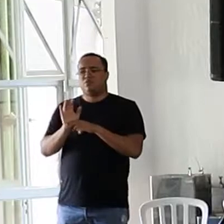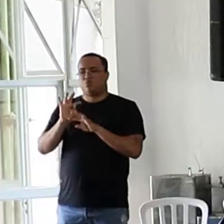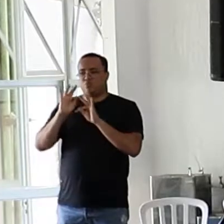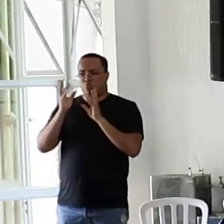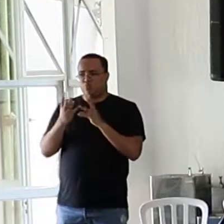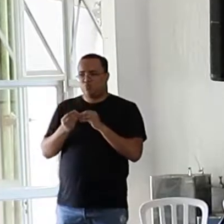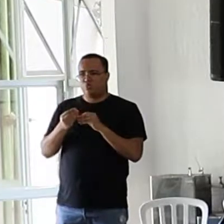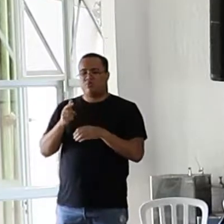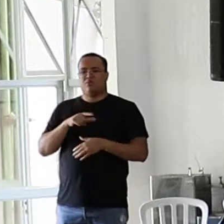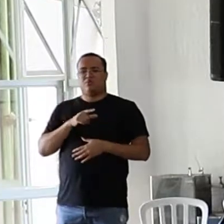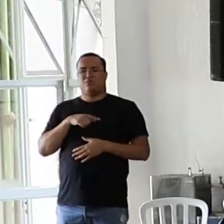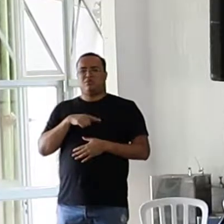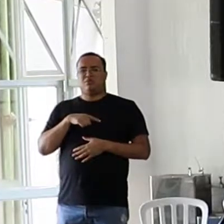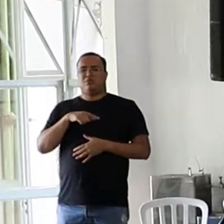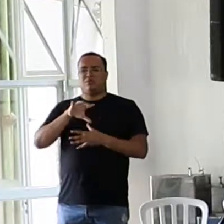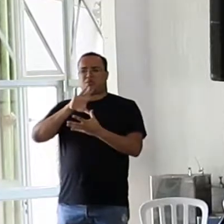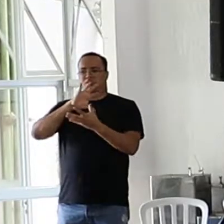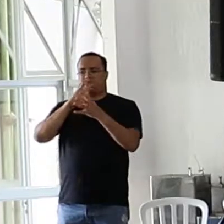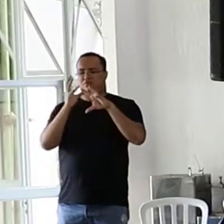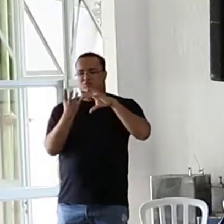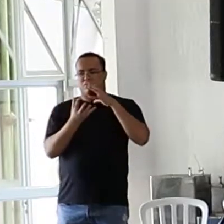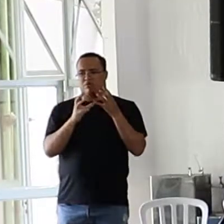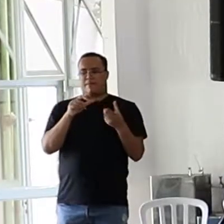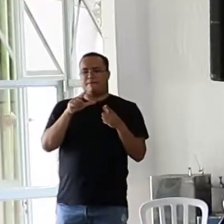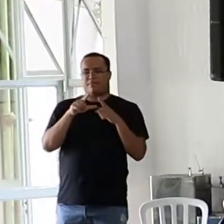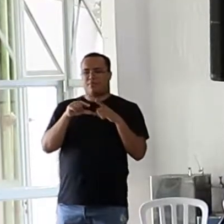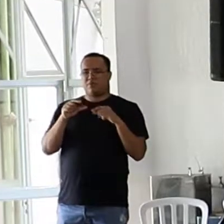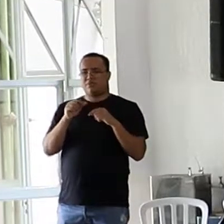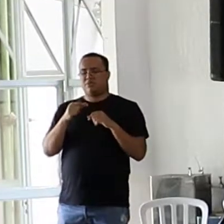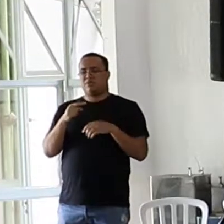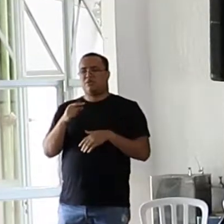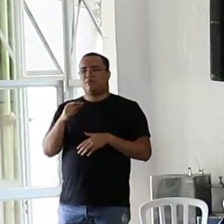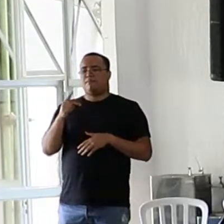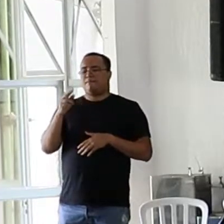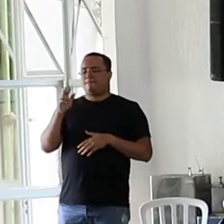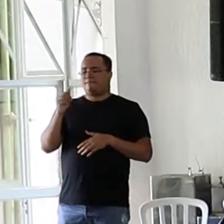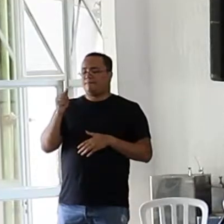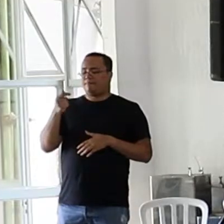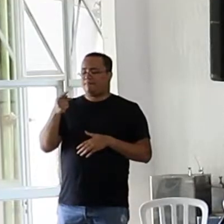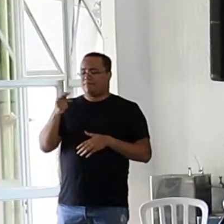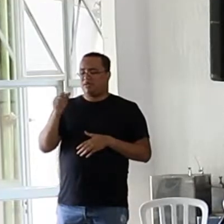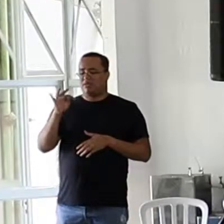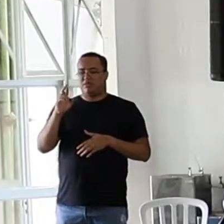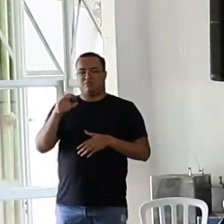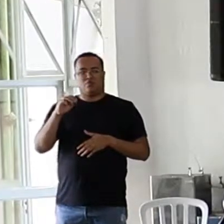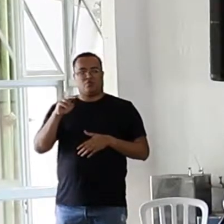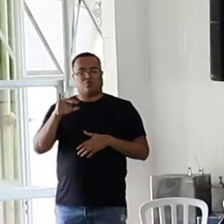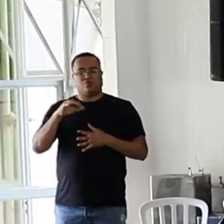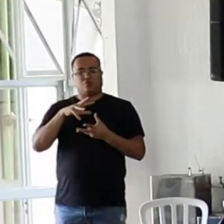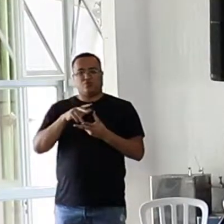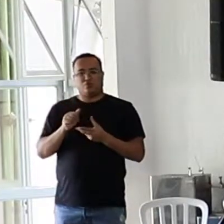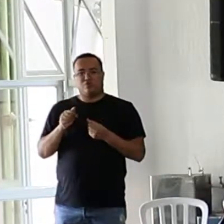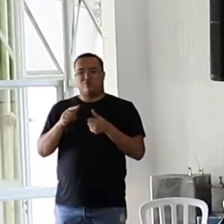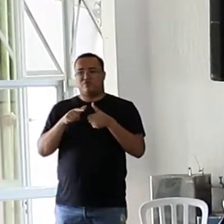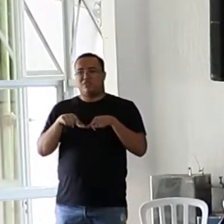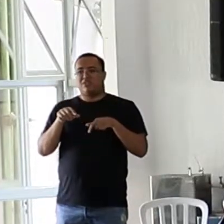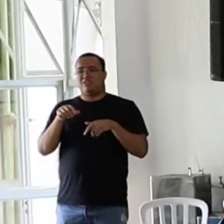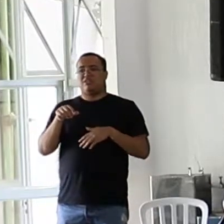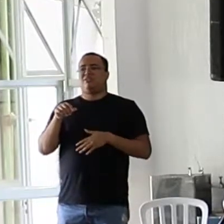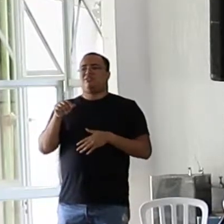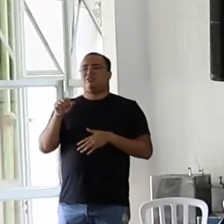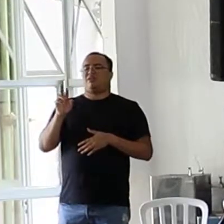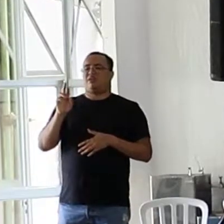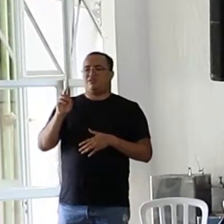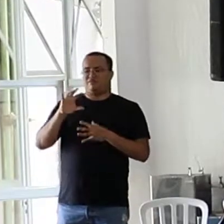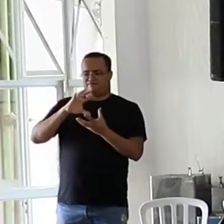tecnologia em que as pessoas possam visitar locais em que o plano de fundo seja a tecnologia certamente o Guará